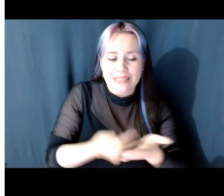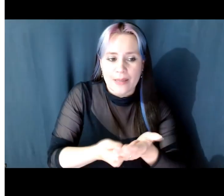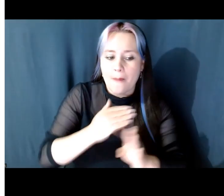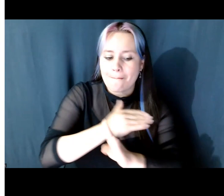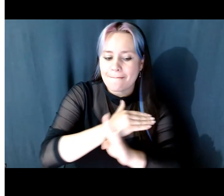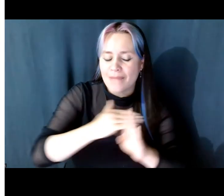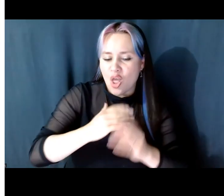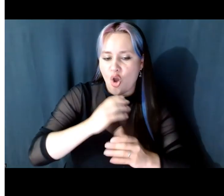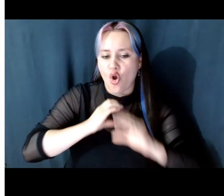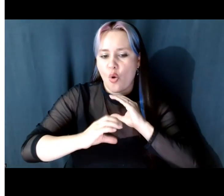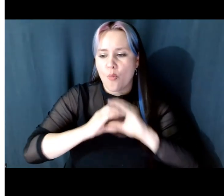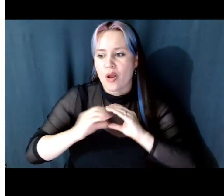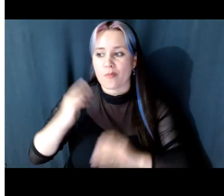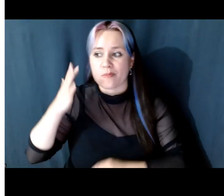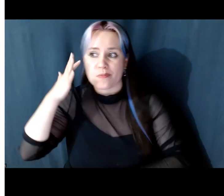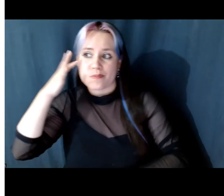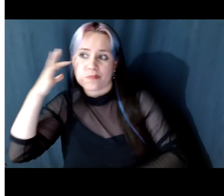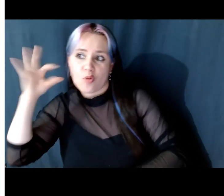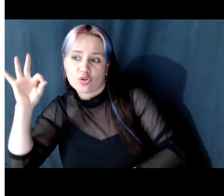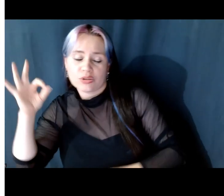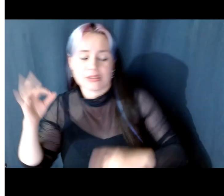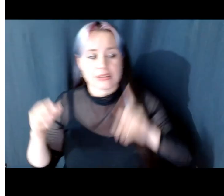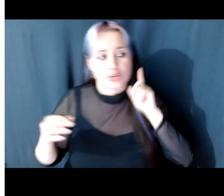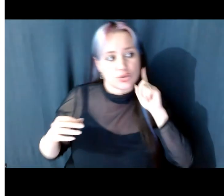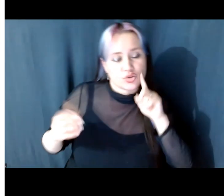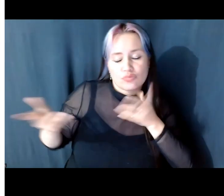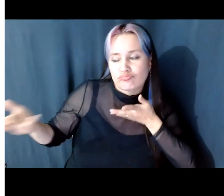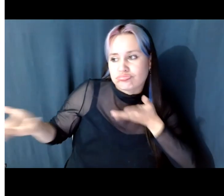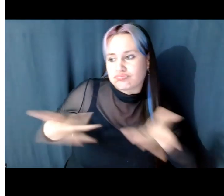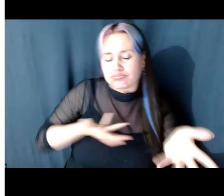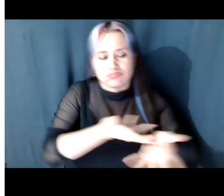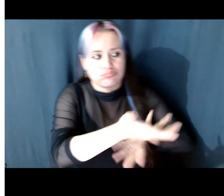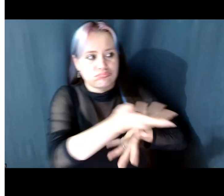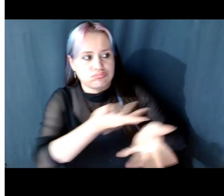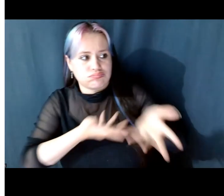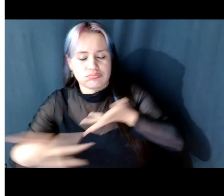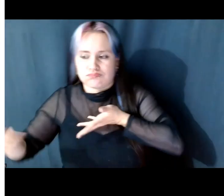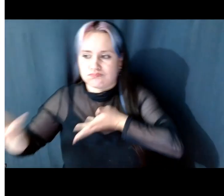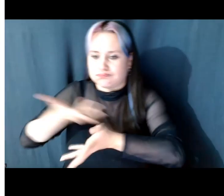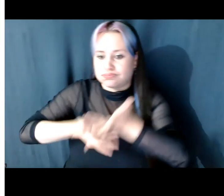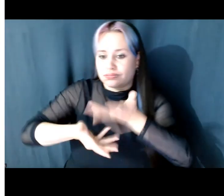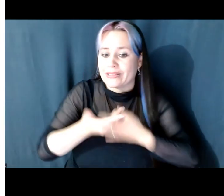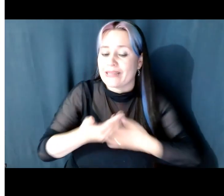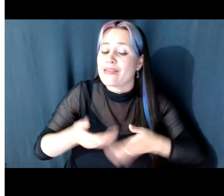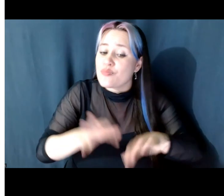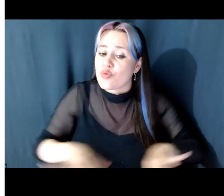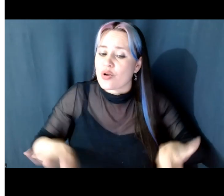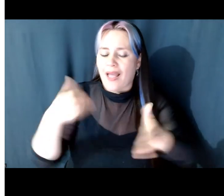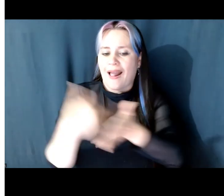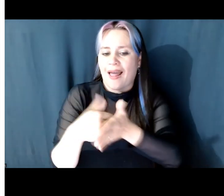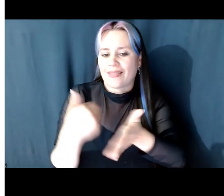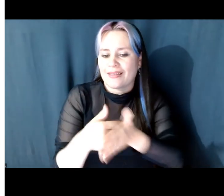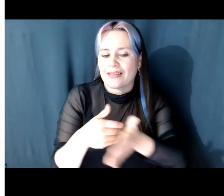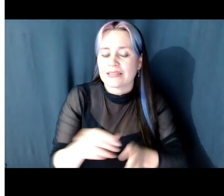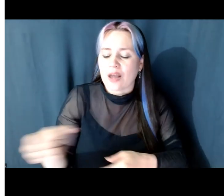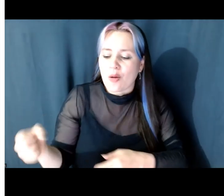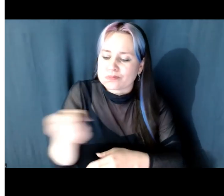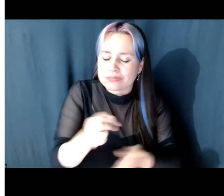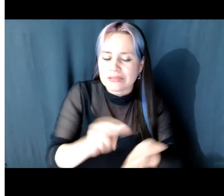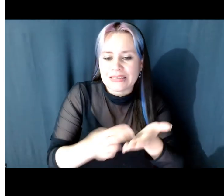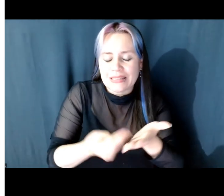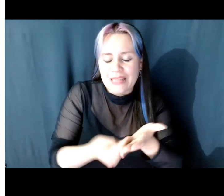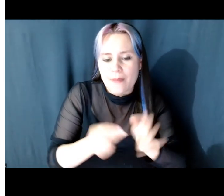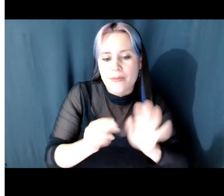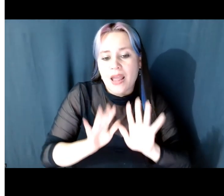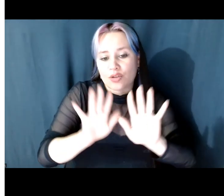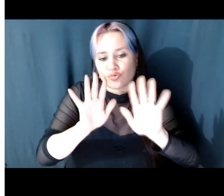Aunque la accesibilidad debe ser pensada para todos los seres humanos con o sin discapacidad y sea efectiva en todos